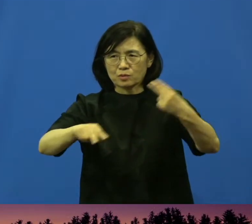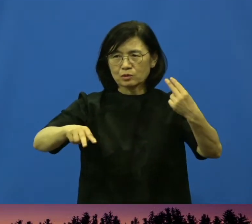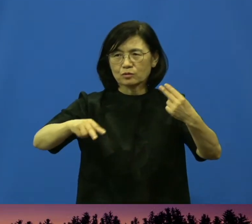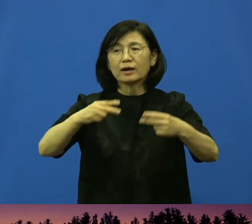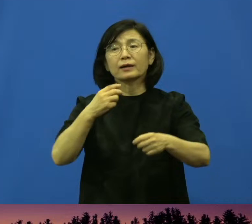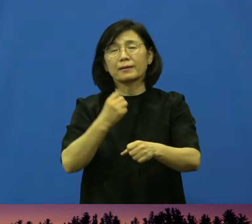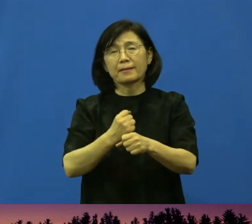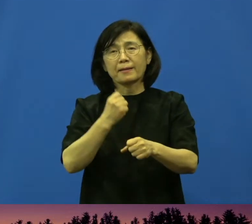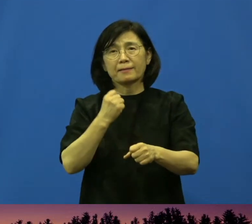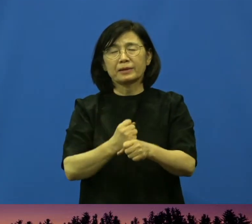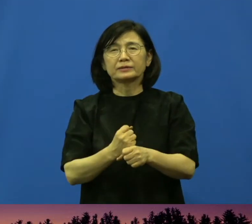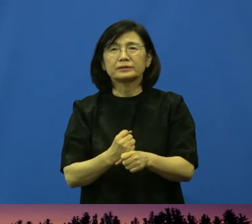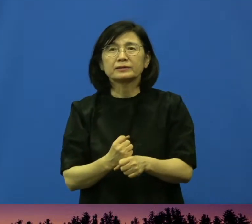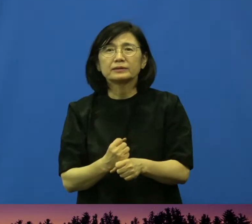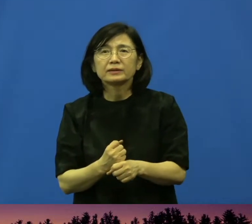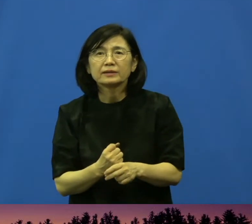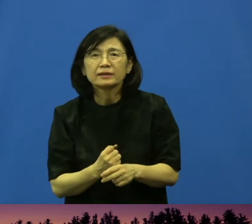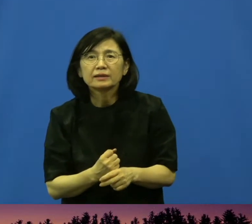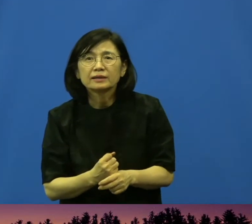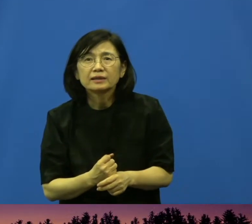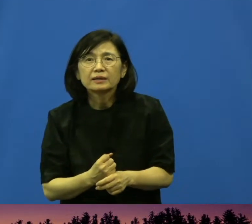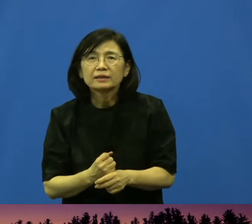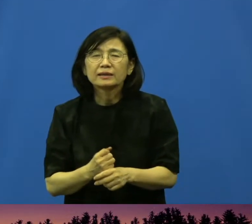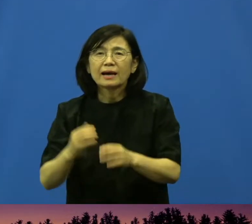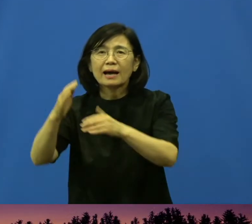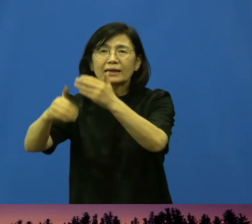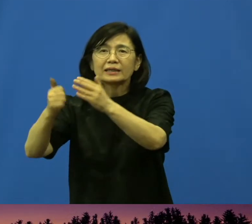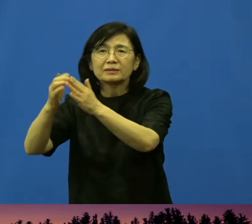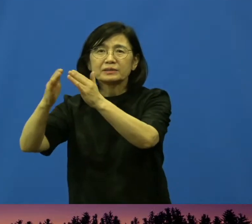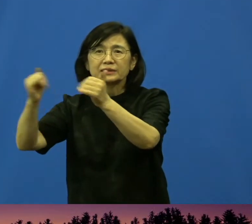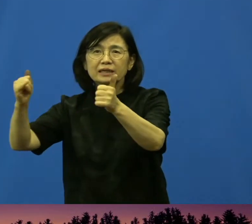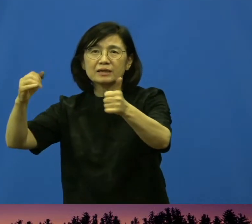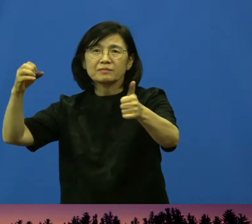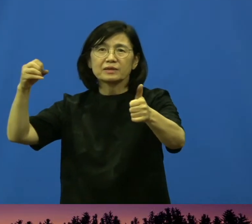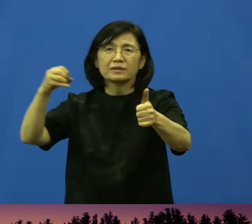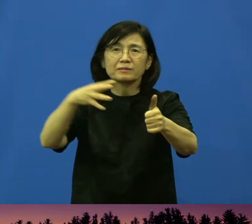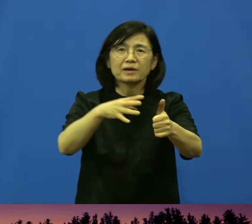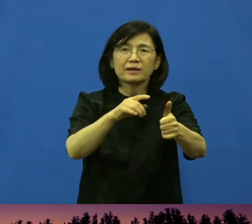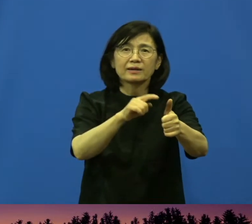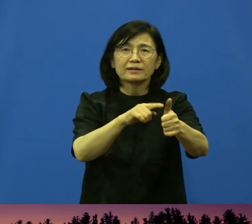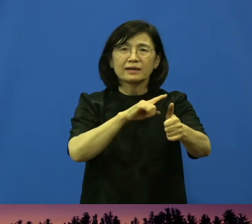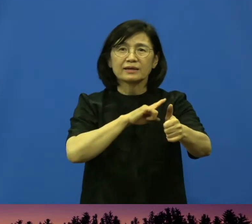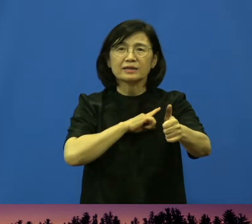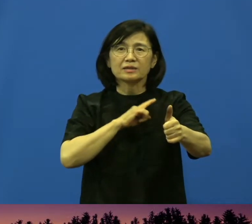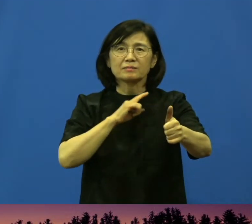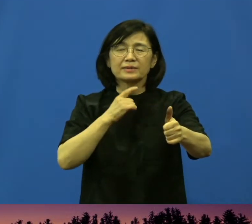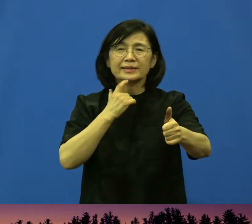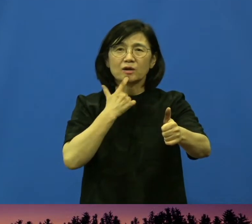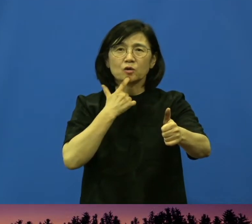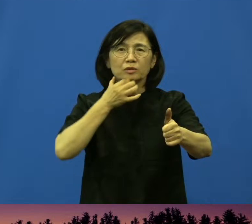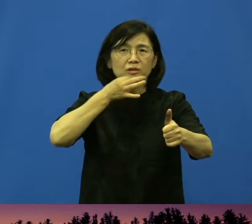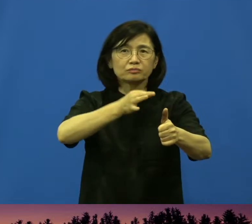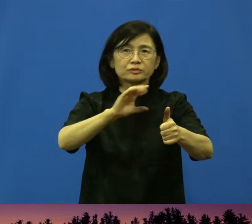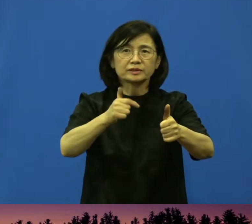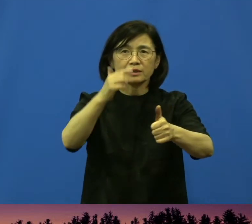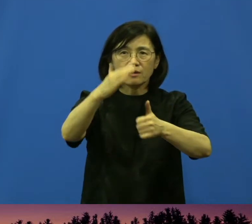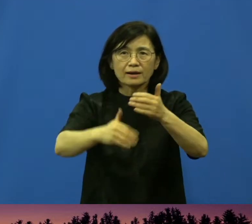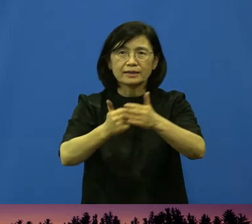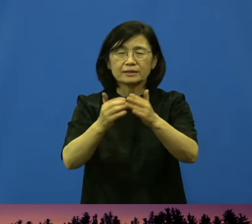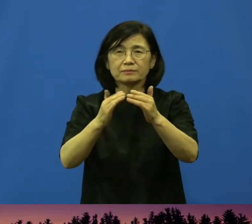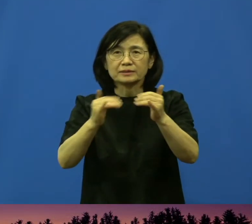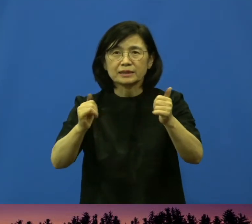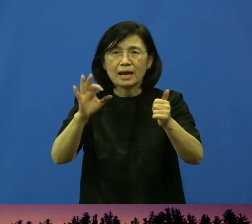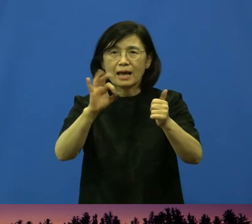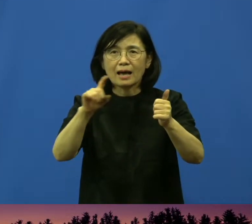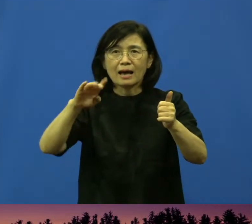자, 그러면서 28절에 보면 그가 이르되 내 이름을 다시는 야곱이라 부를 것이 아니라 이스라엘이라 부를 것이니 이는 내가 하나님과 및 사람들과